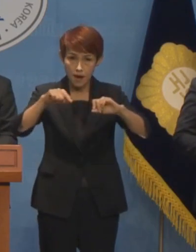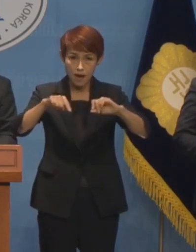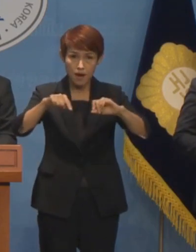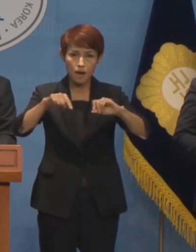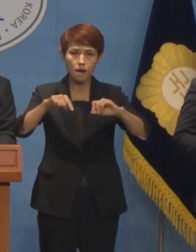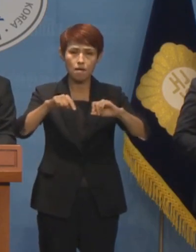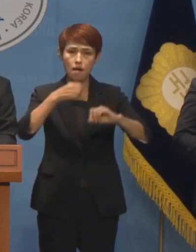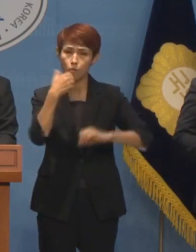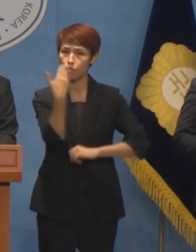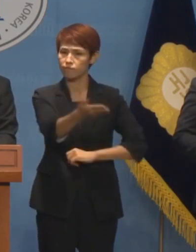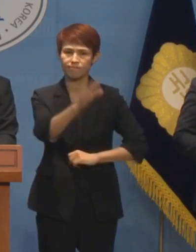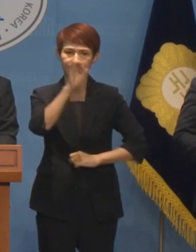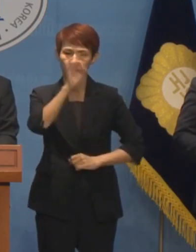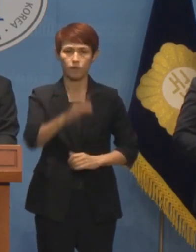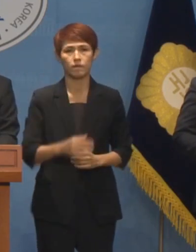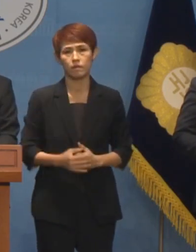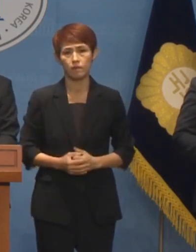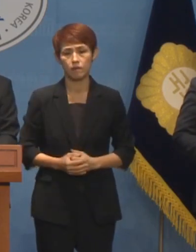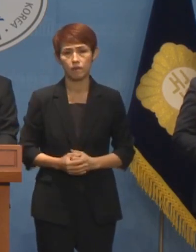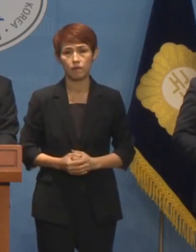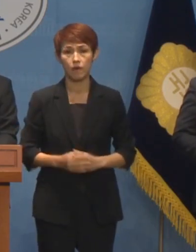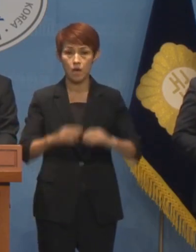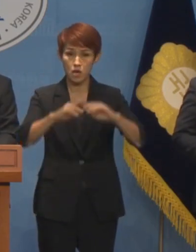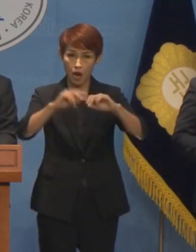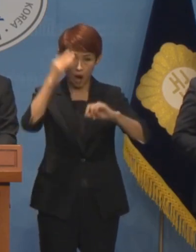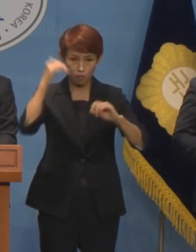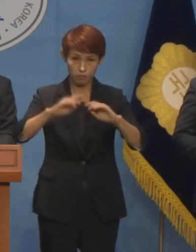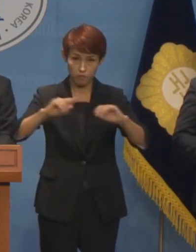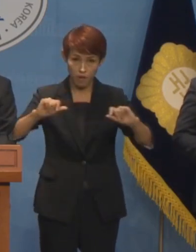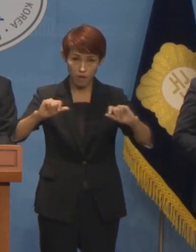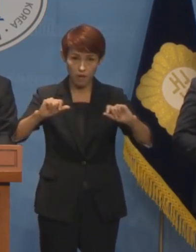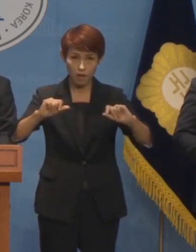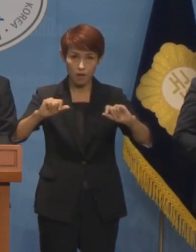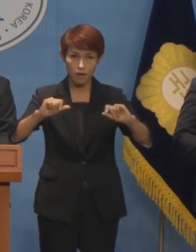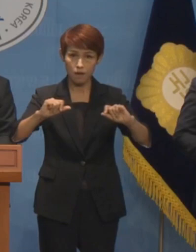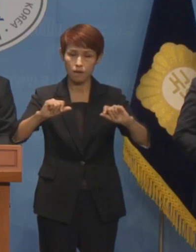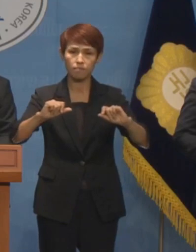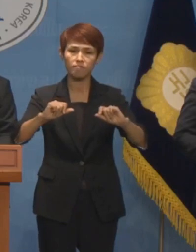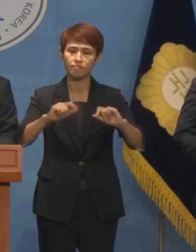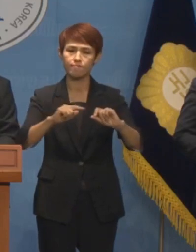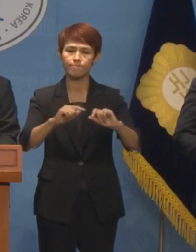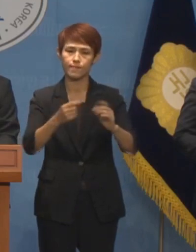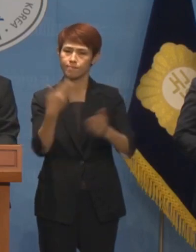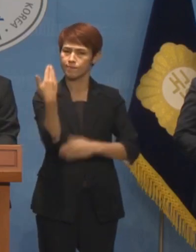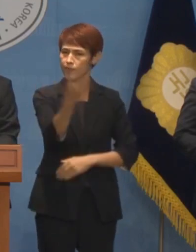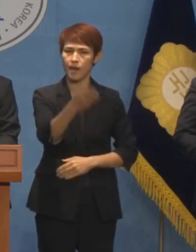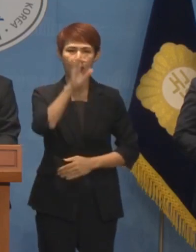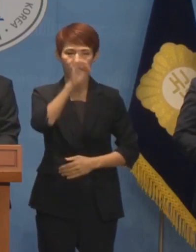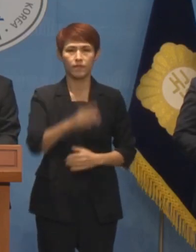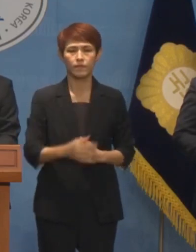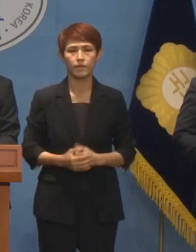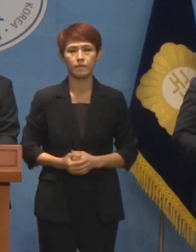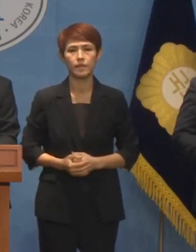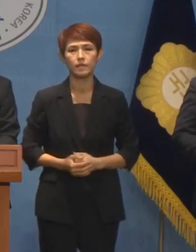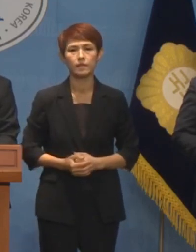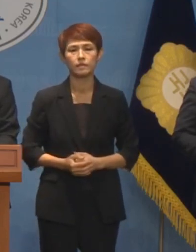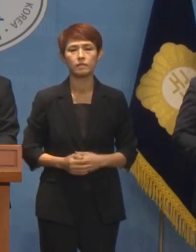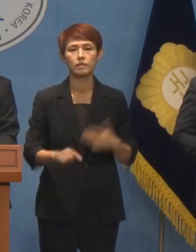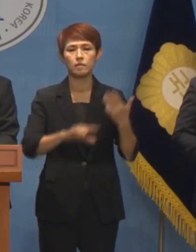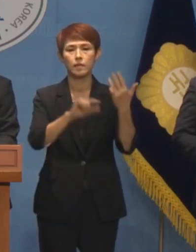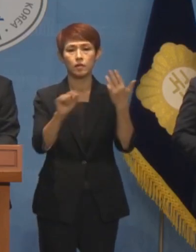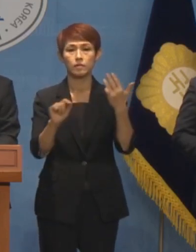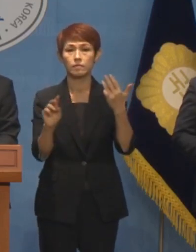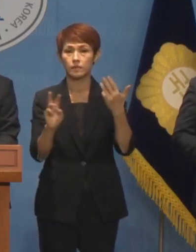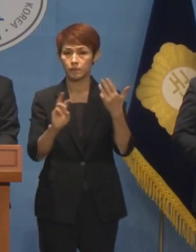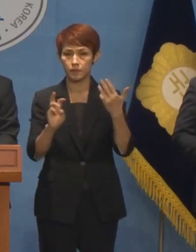한치도 양보할 수 없습니다. 영토는 1mm도 양보할 수 없습니다. 2024년 8월